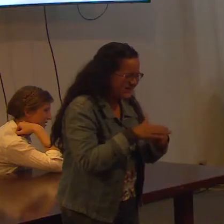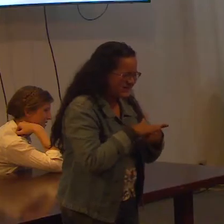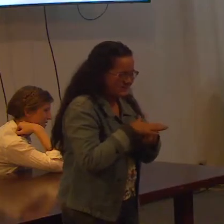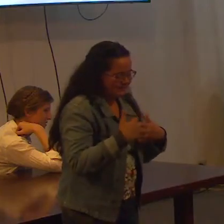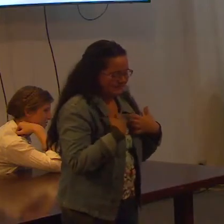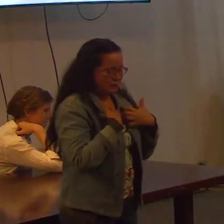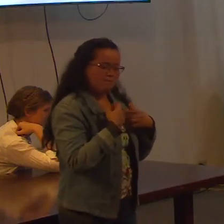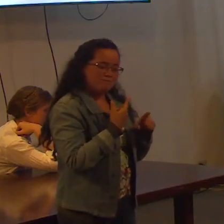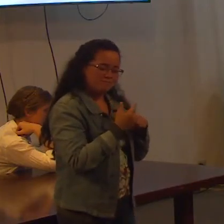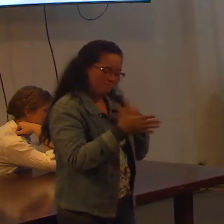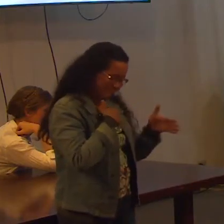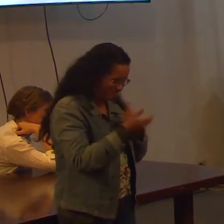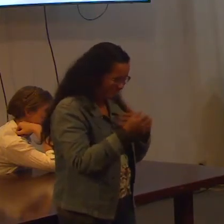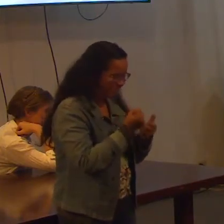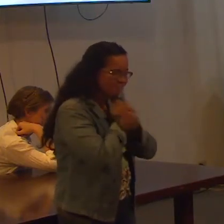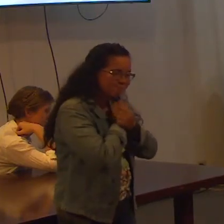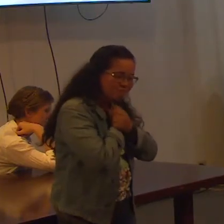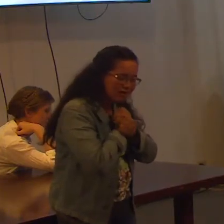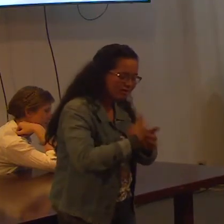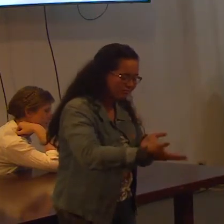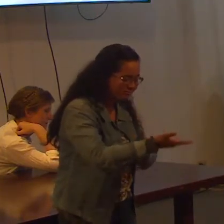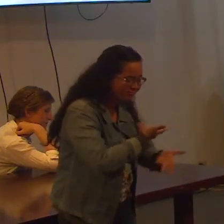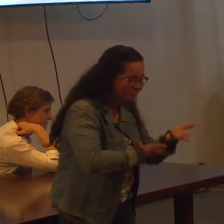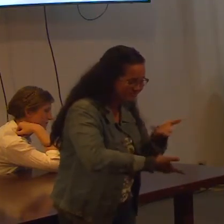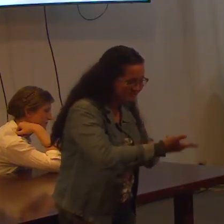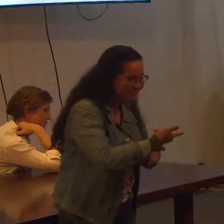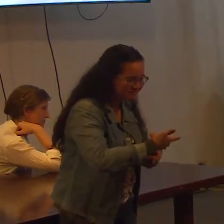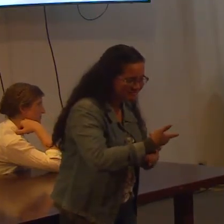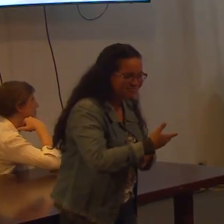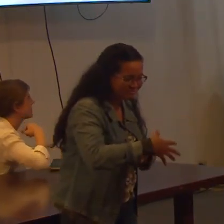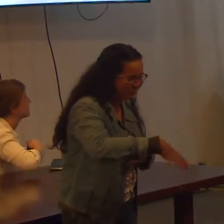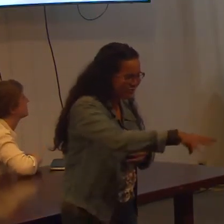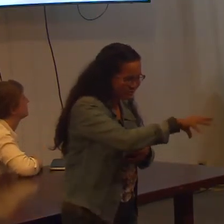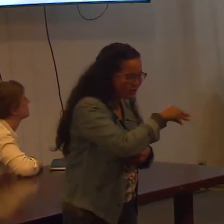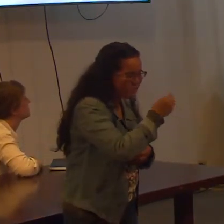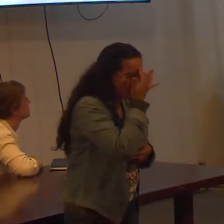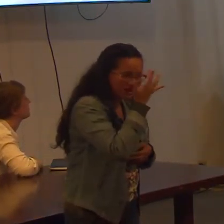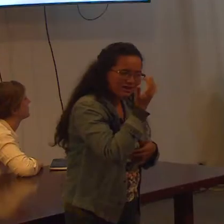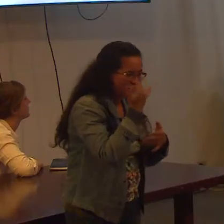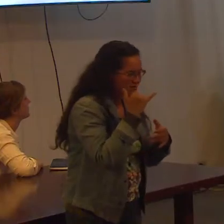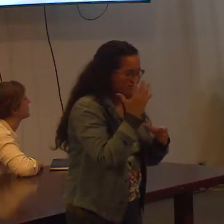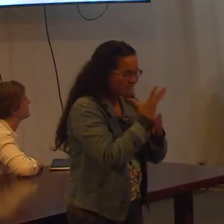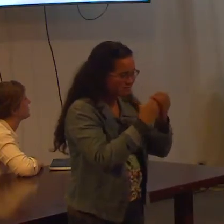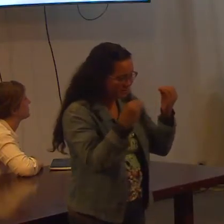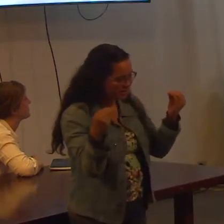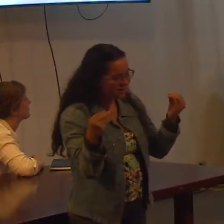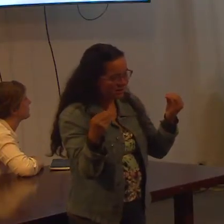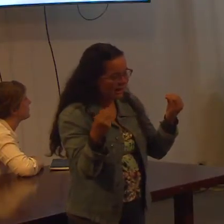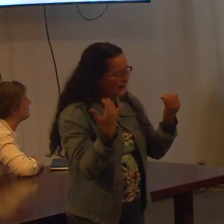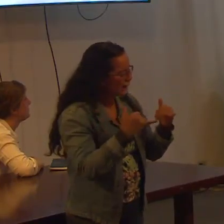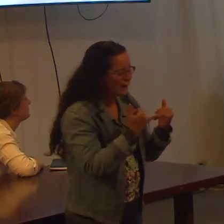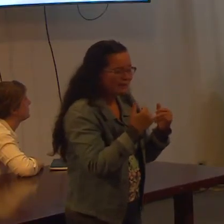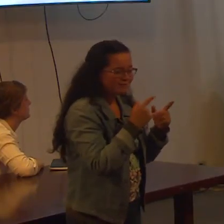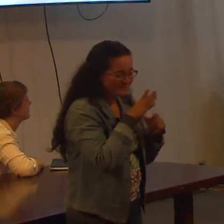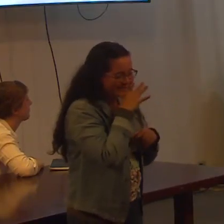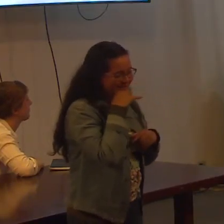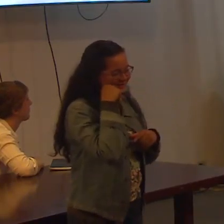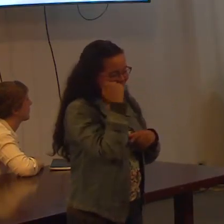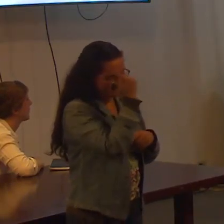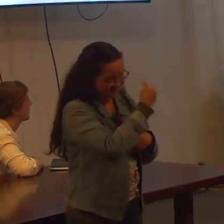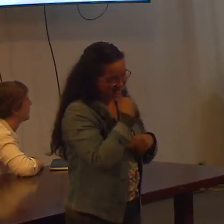miedos, amé compartir y trabajar con todos ellos, porque cada vez que salía siempre me llevaba una gran sonrisa en mi